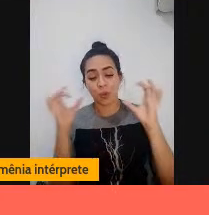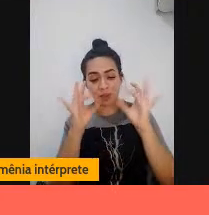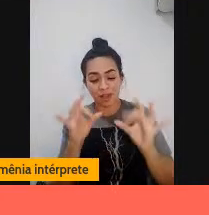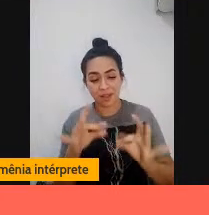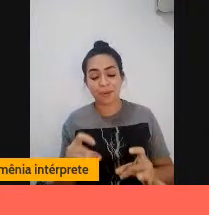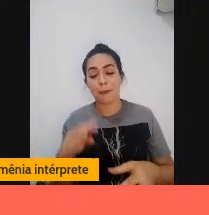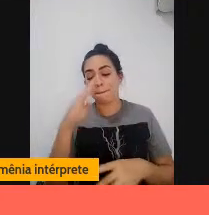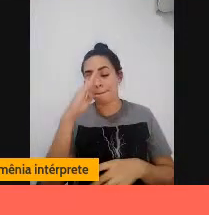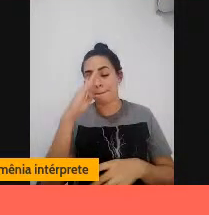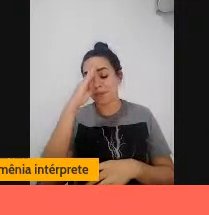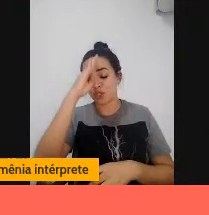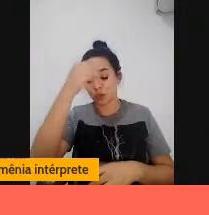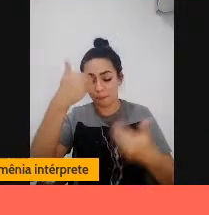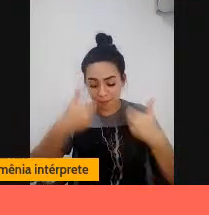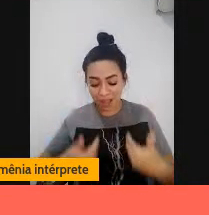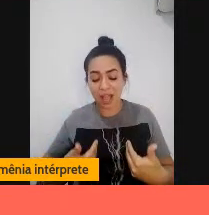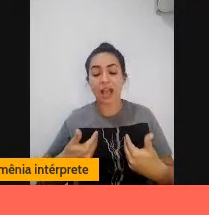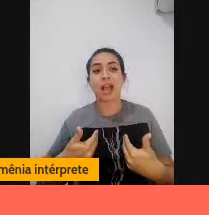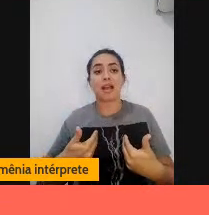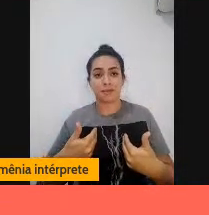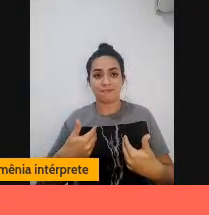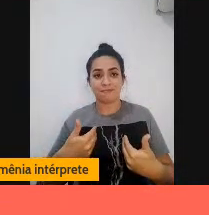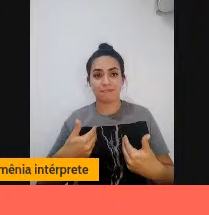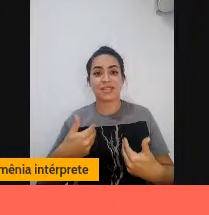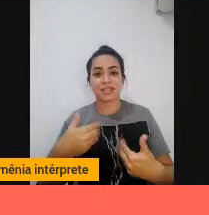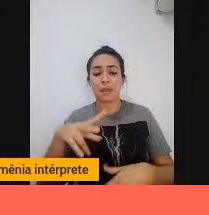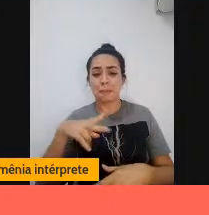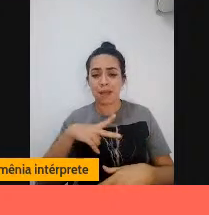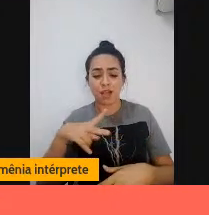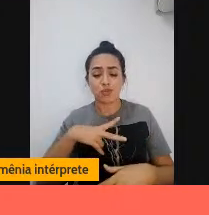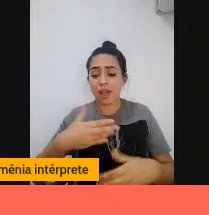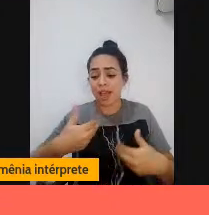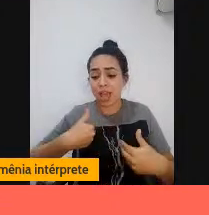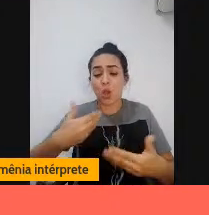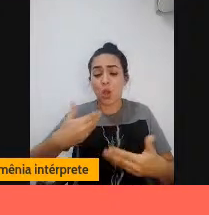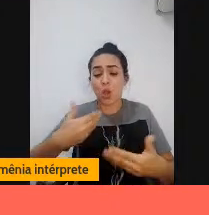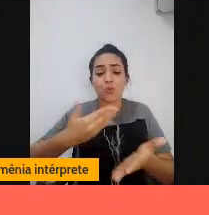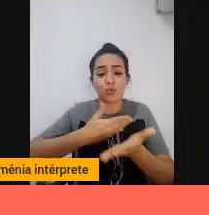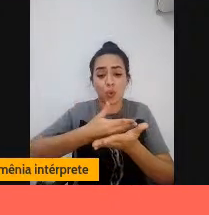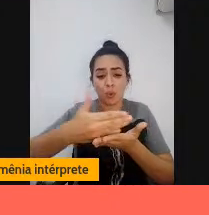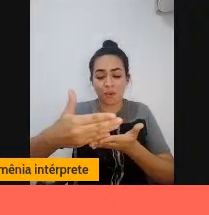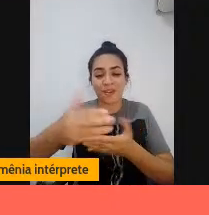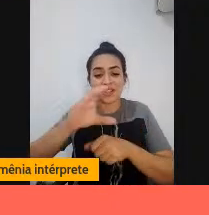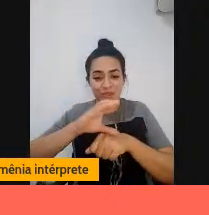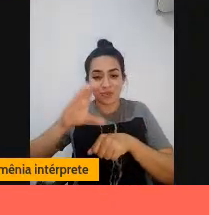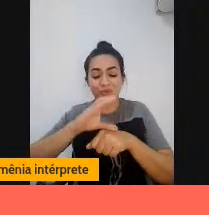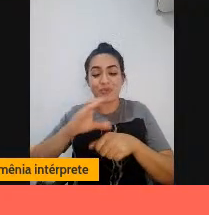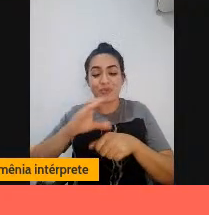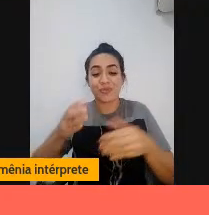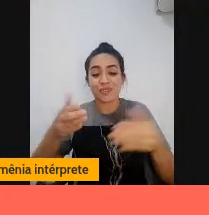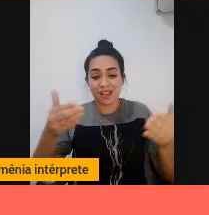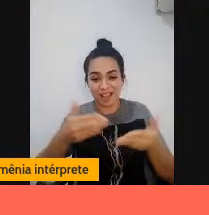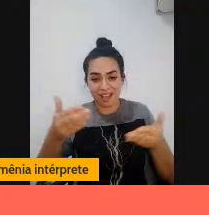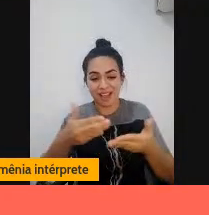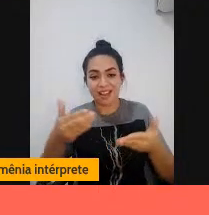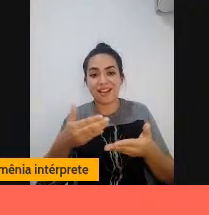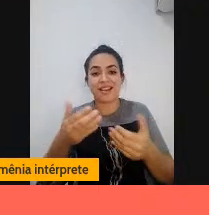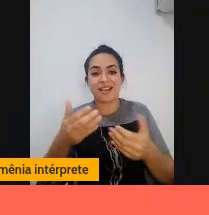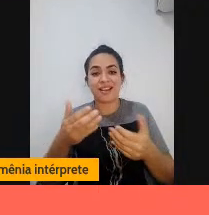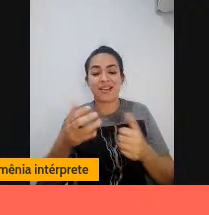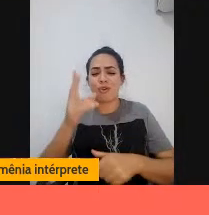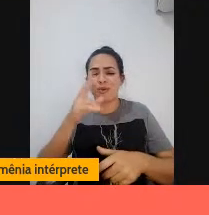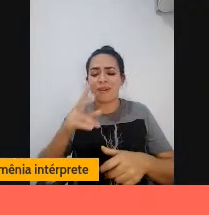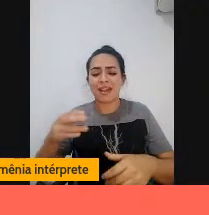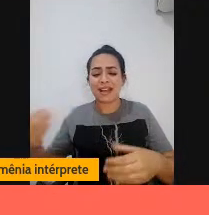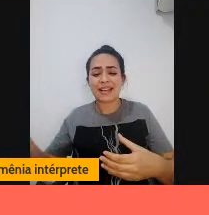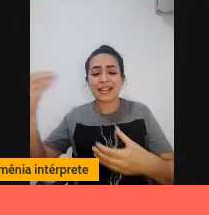mim, particularmente, que está iniciando agora nessa nova visão, né, de vida acadêmica, nessa nova